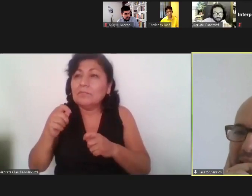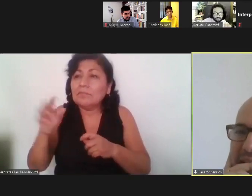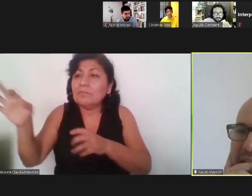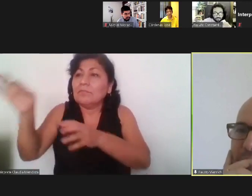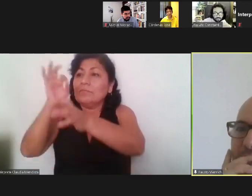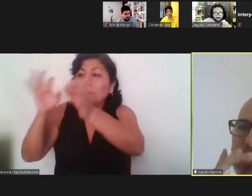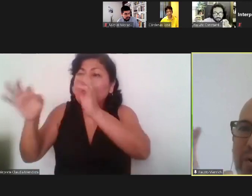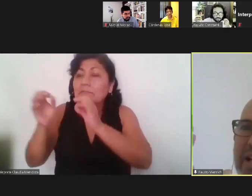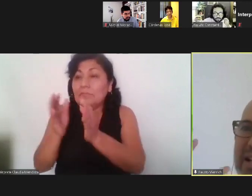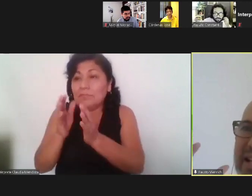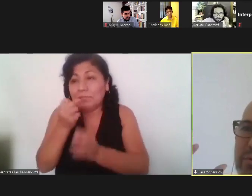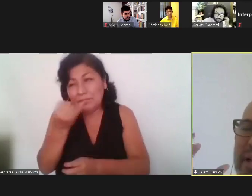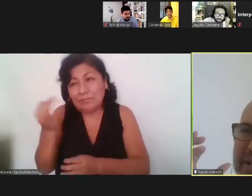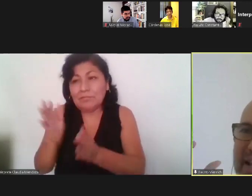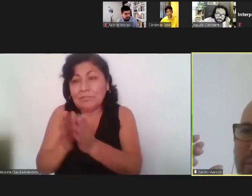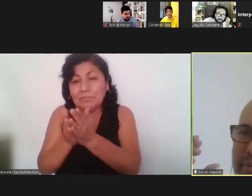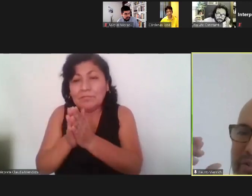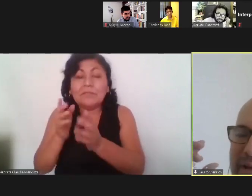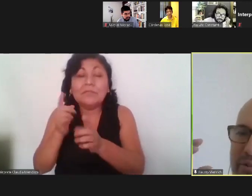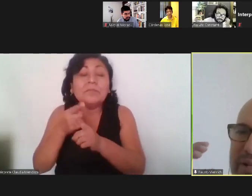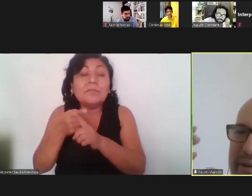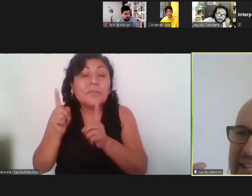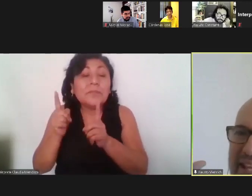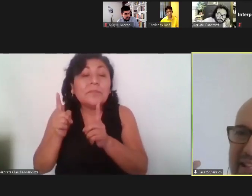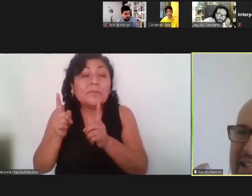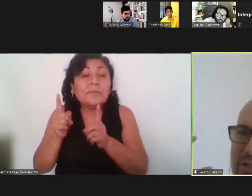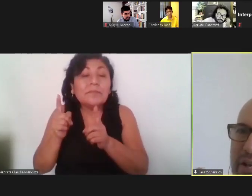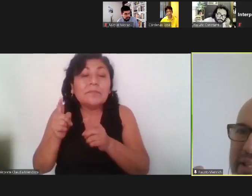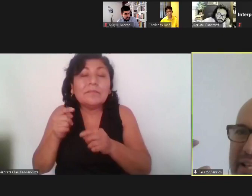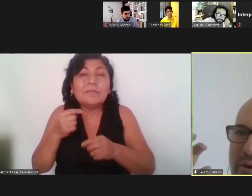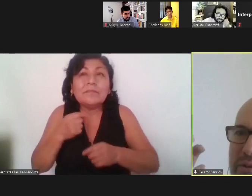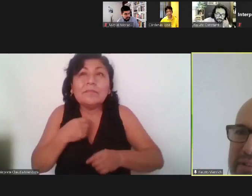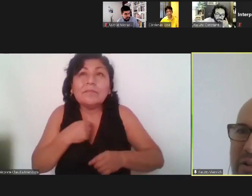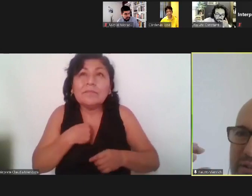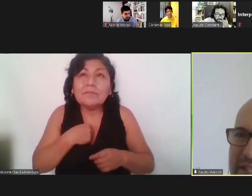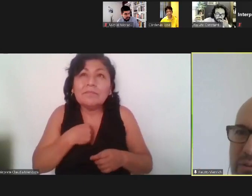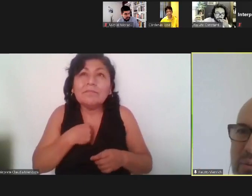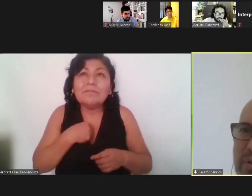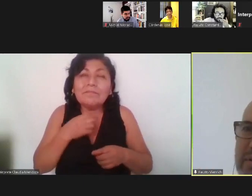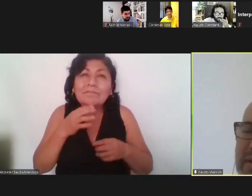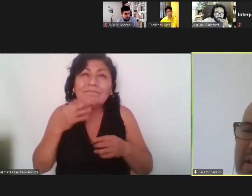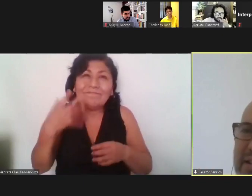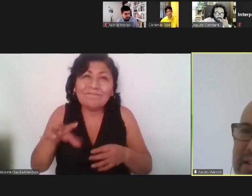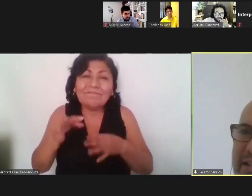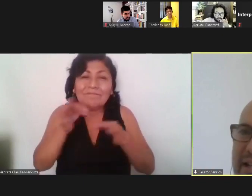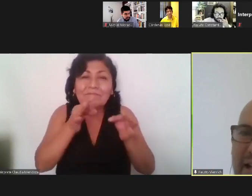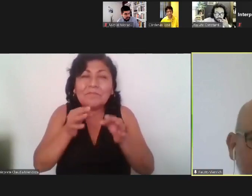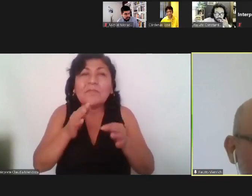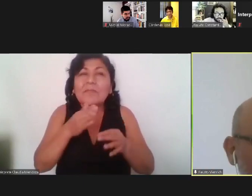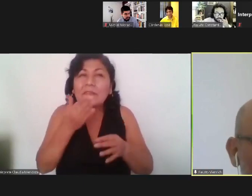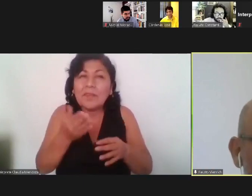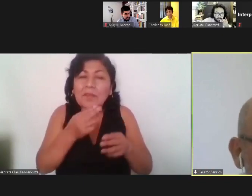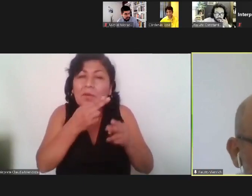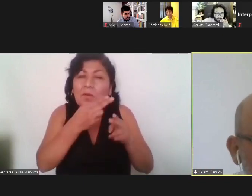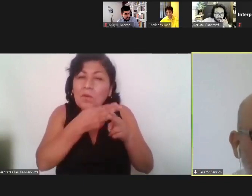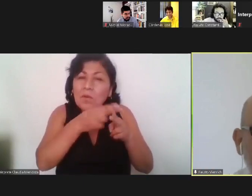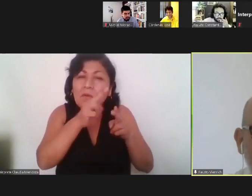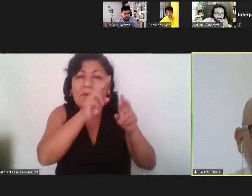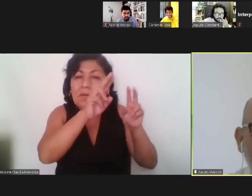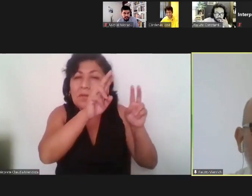básicamente. Pero no, es una meta, como mencionaba, es una metadata, que solamente constan los títulos